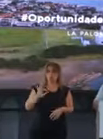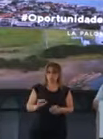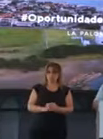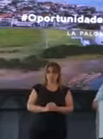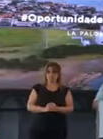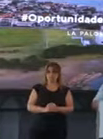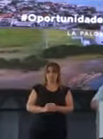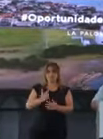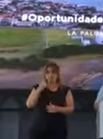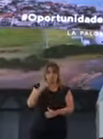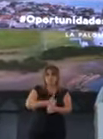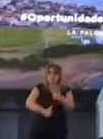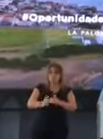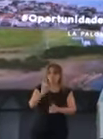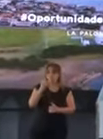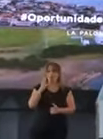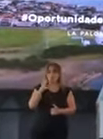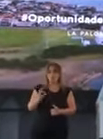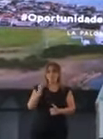Porque la alternancia es una oportunidad.